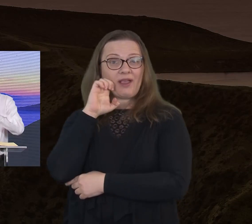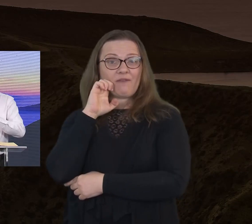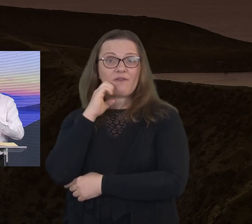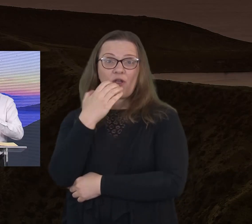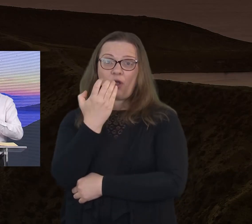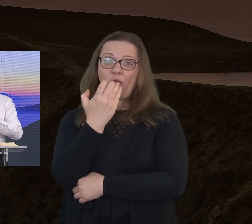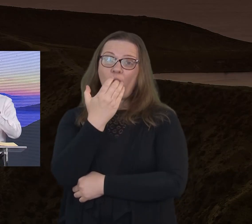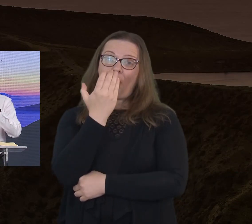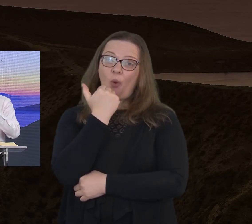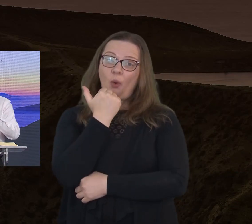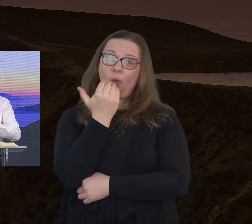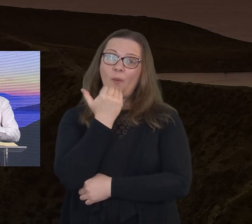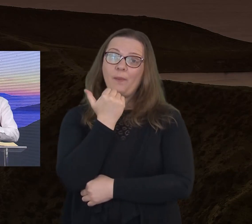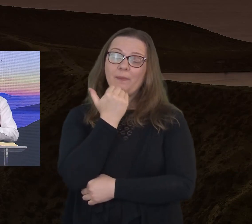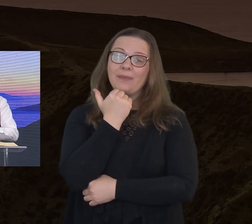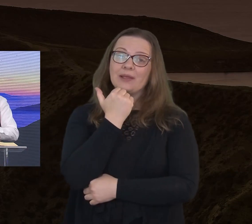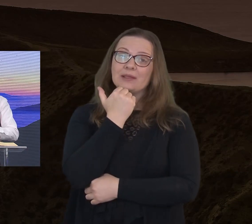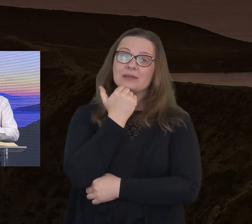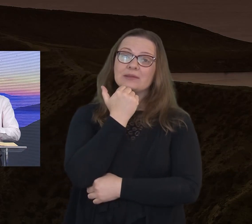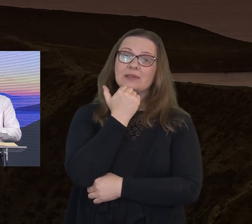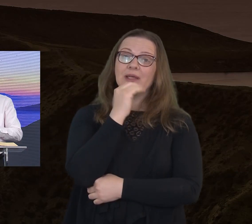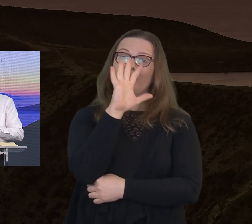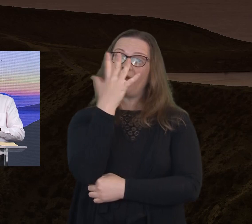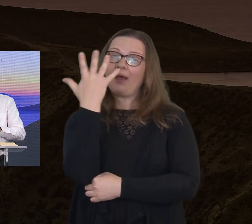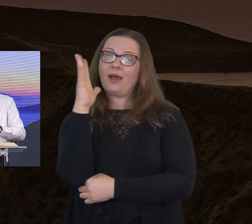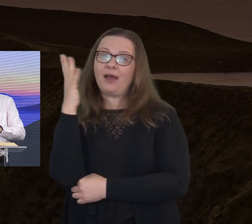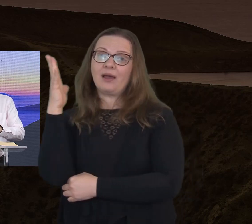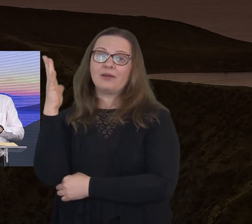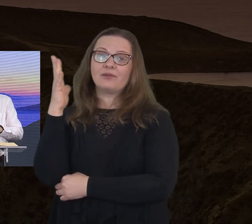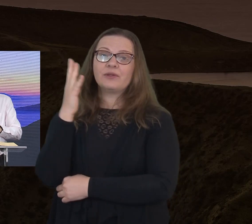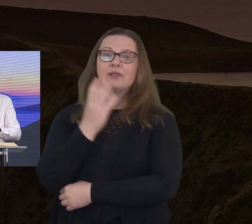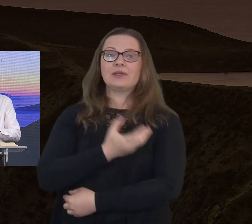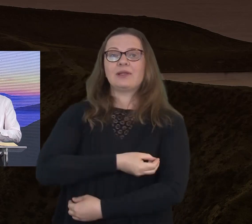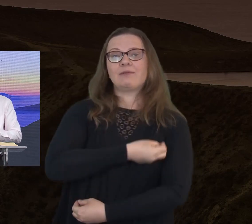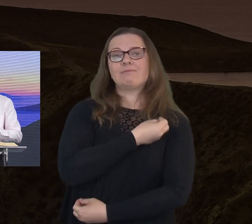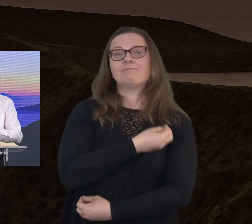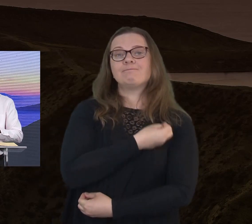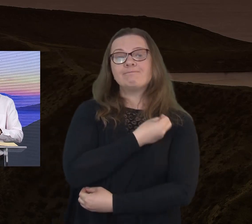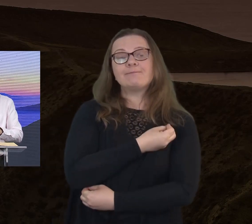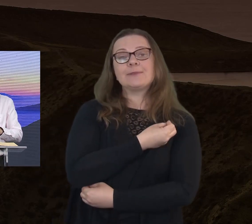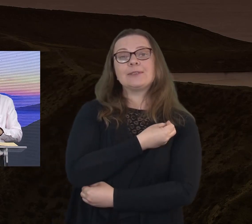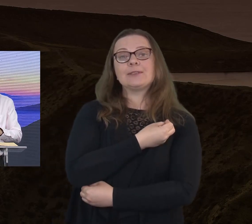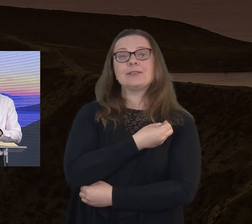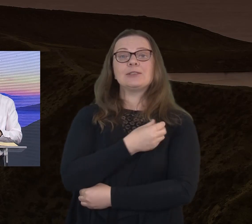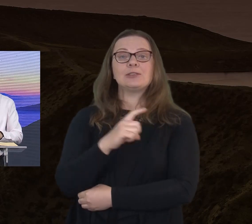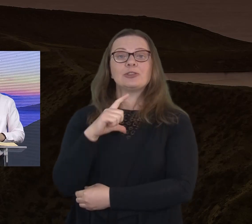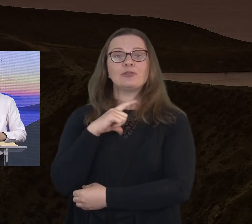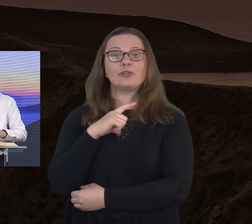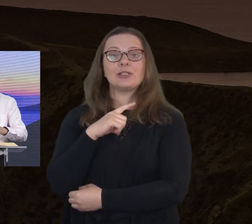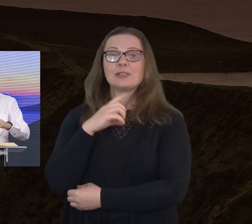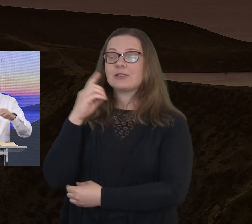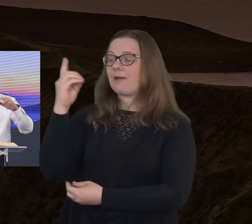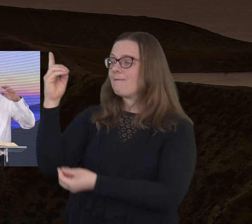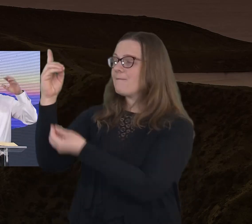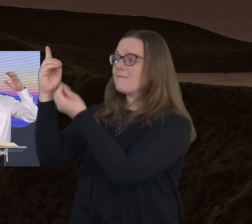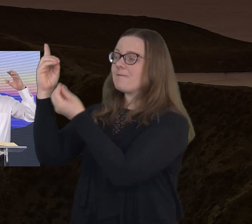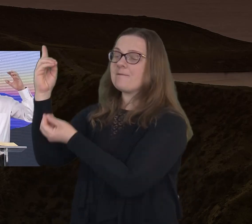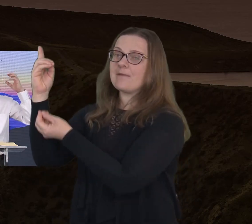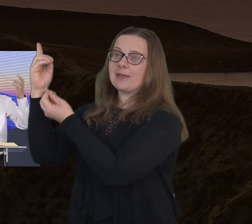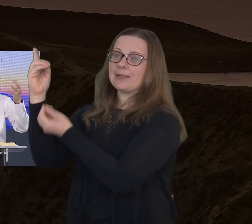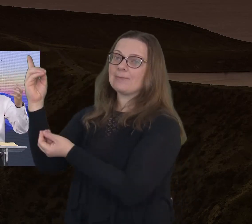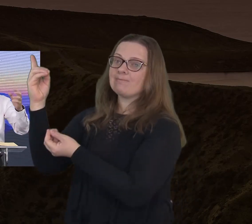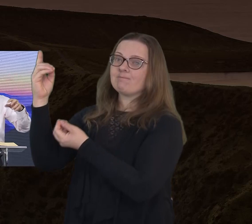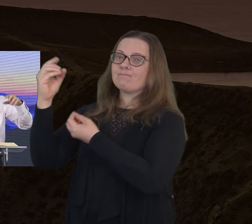em outro nível, no nível, né, de receber a vida de Deus e a natureza de Deus. E quando o homem